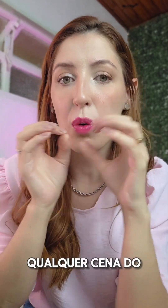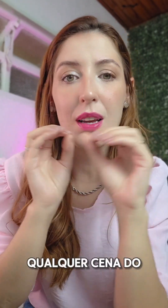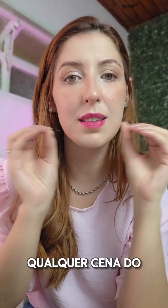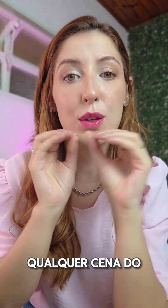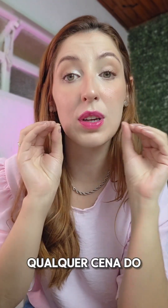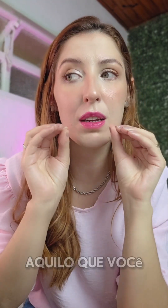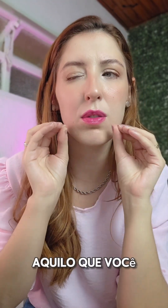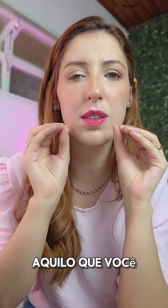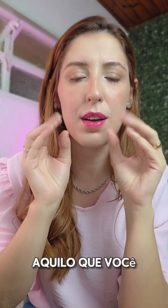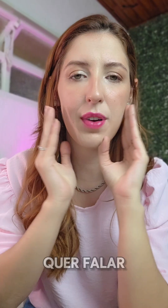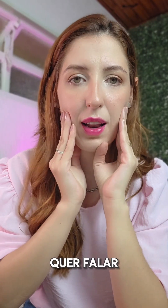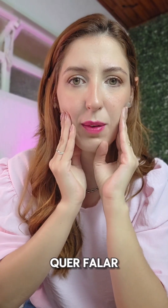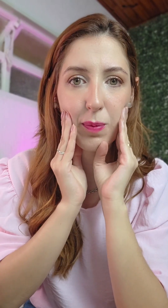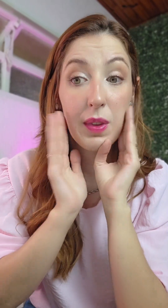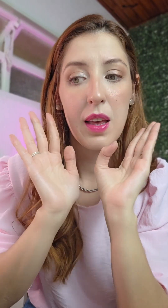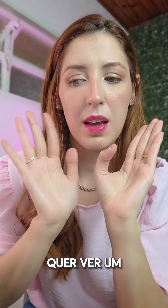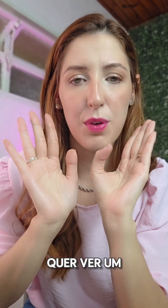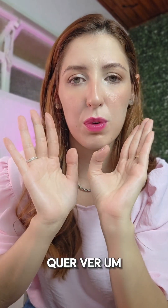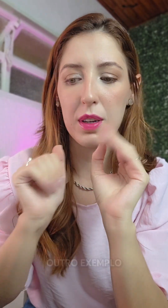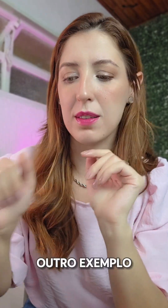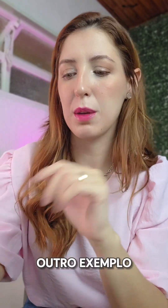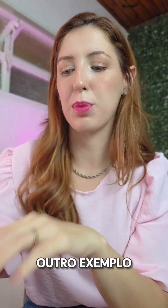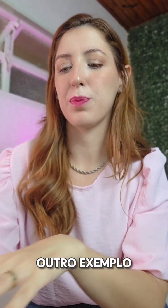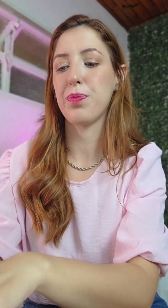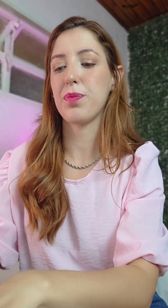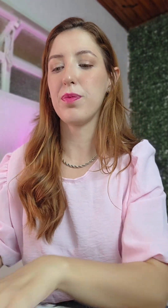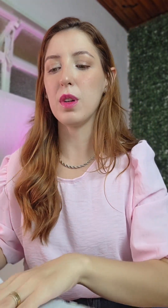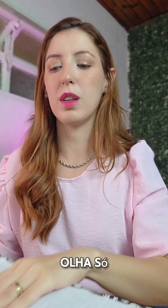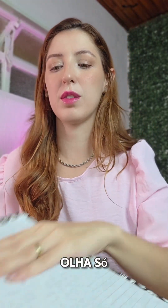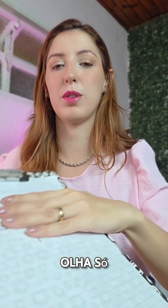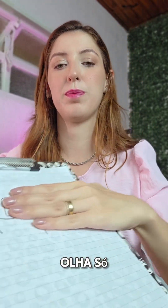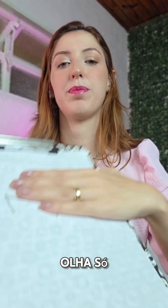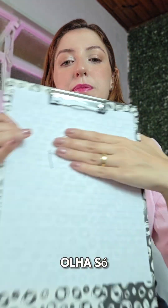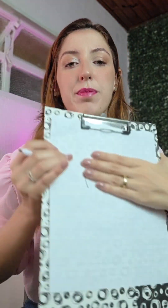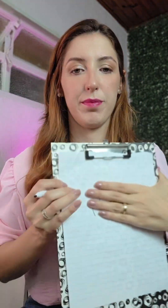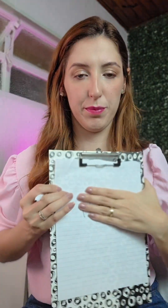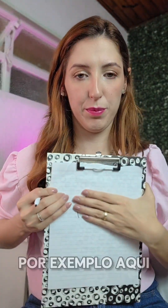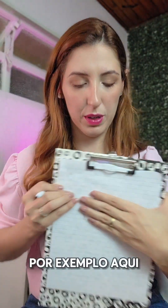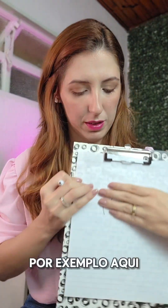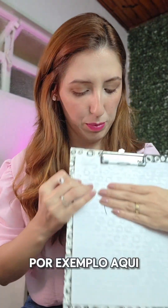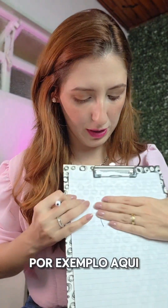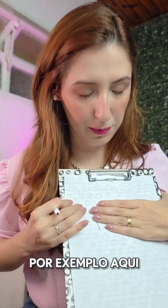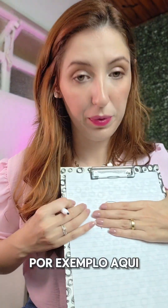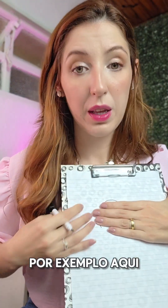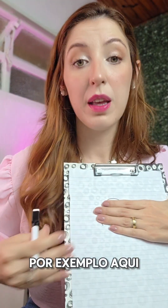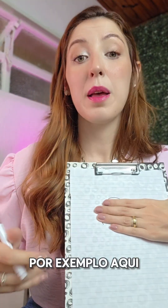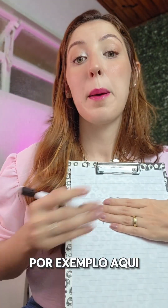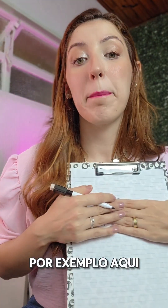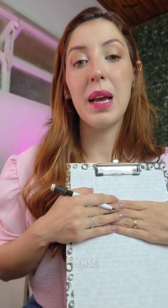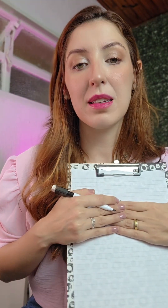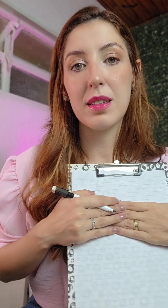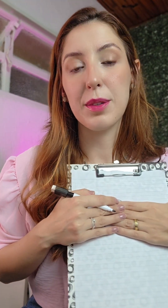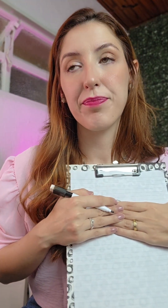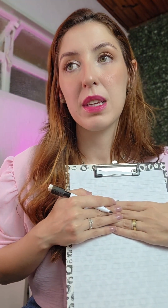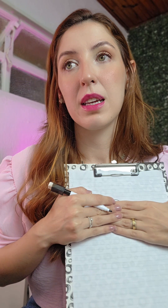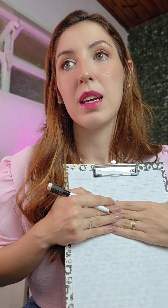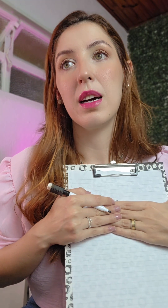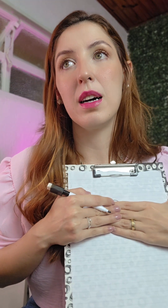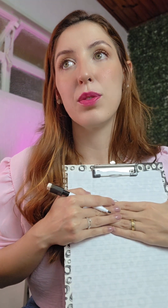cena daquilo que você quer falar. Quer ver um outro exemplo? Olha só. Por exemplo aqui. Pense um